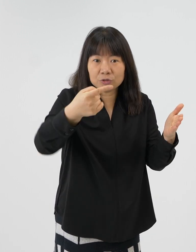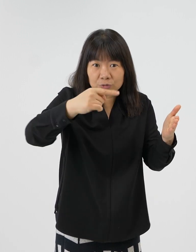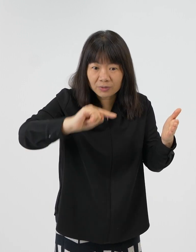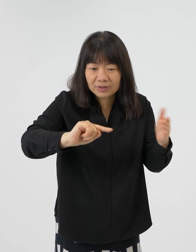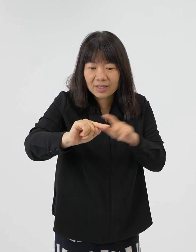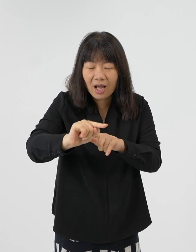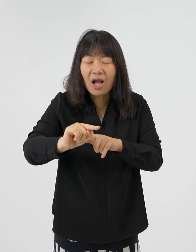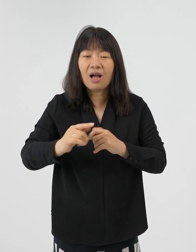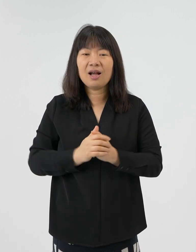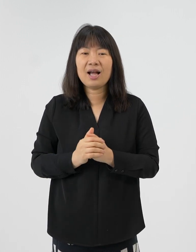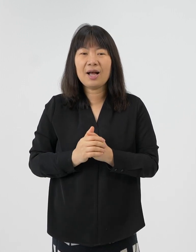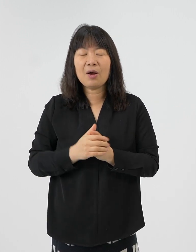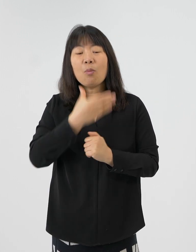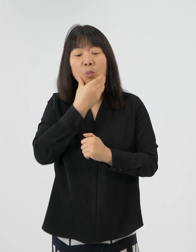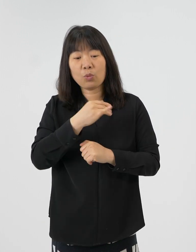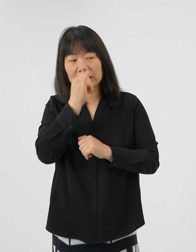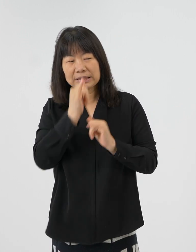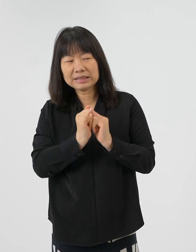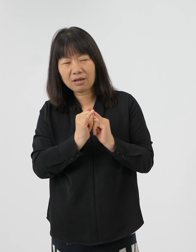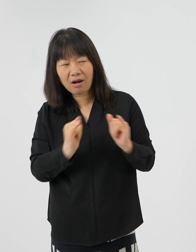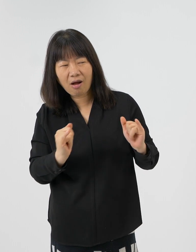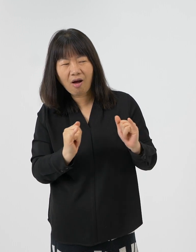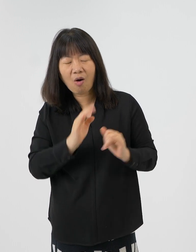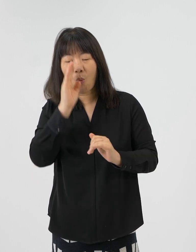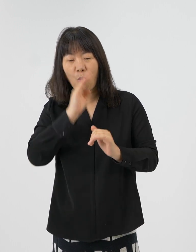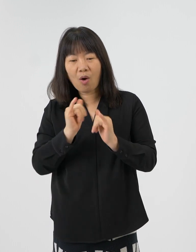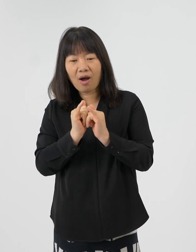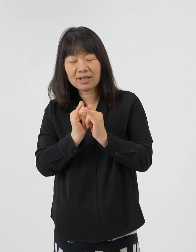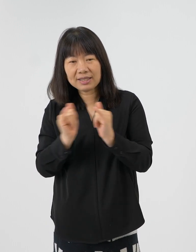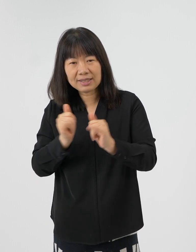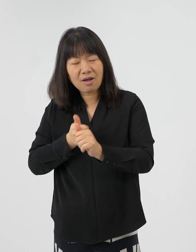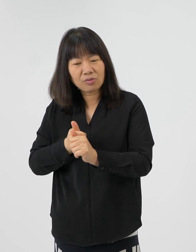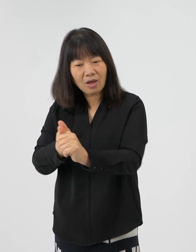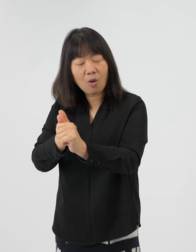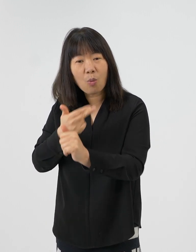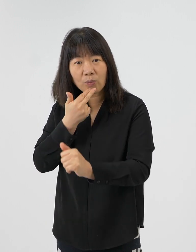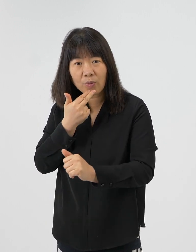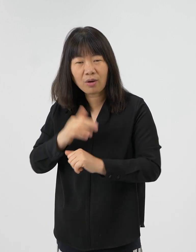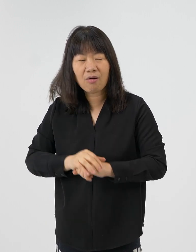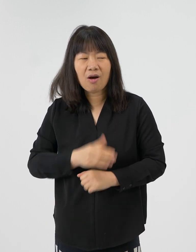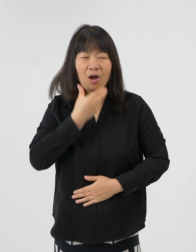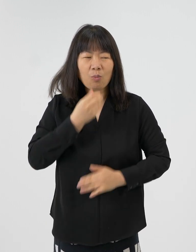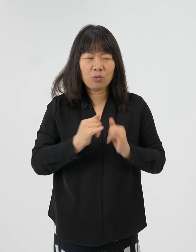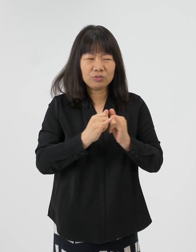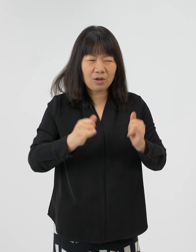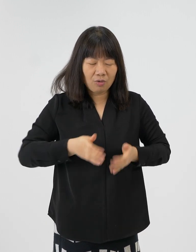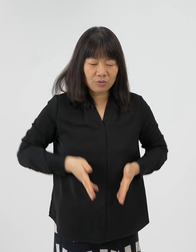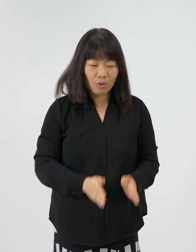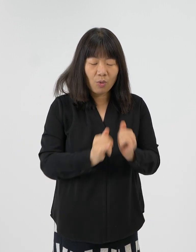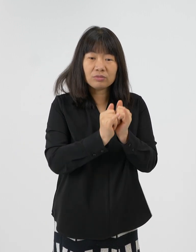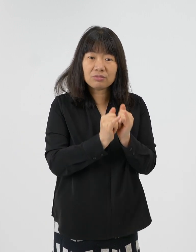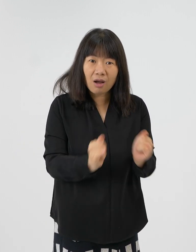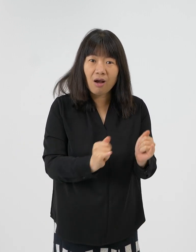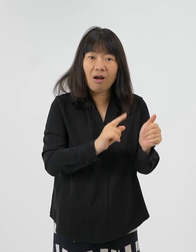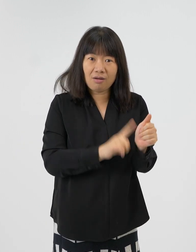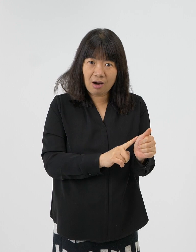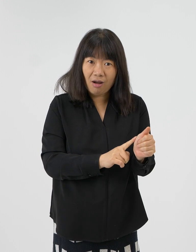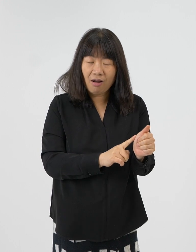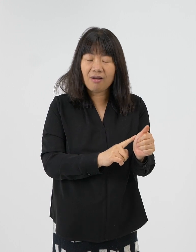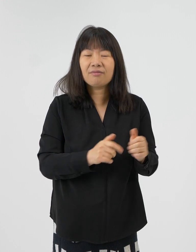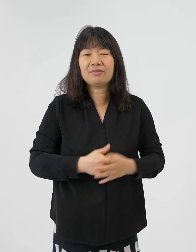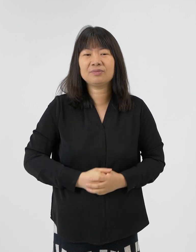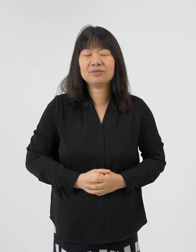아니하며, 여기서부터 복 있는 사람은, 그런 복으로 행복자로 태어난 사람은, 설정된